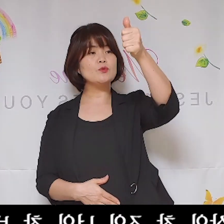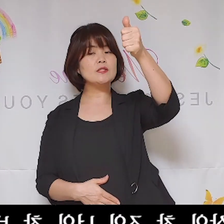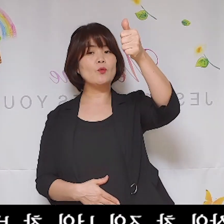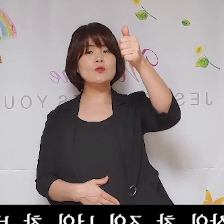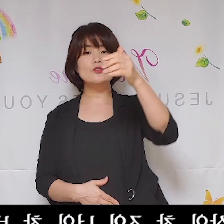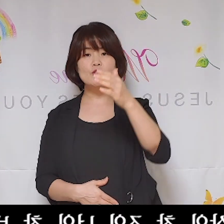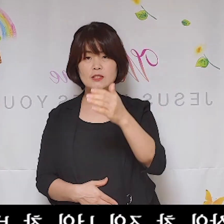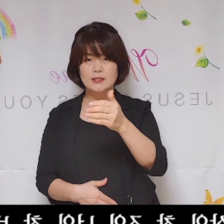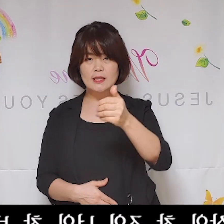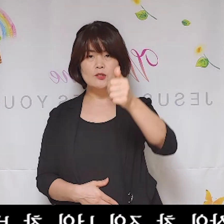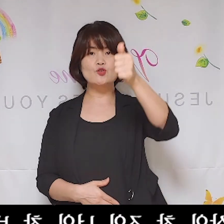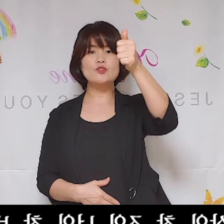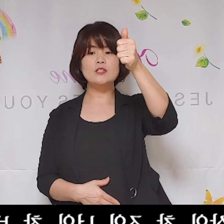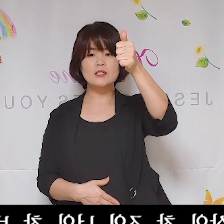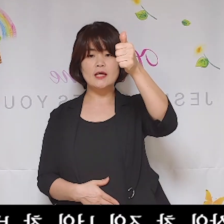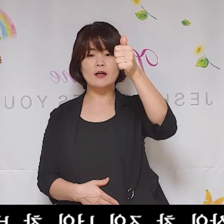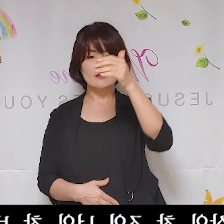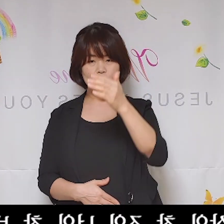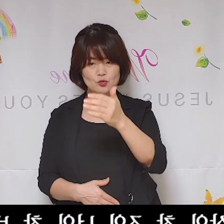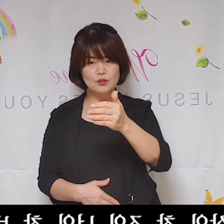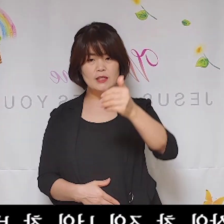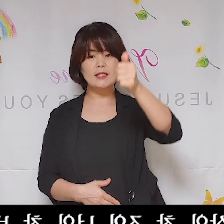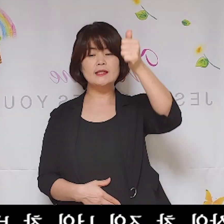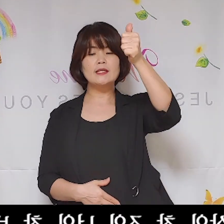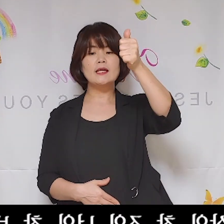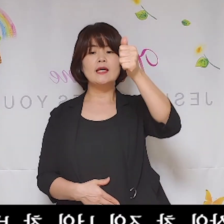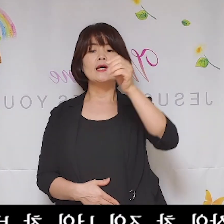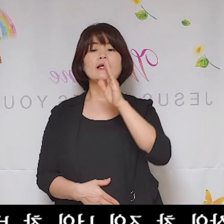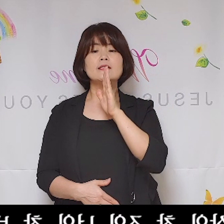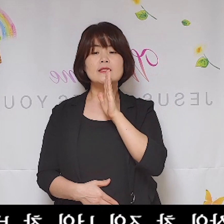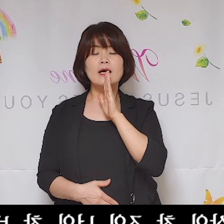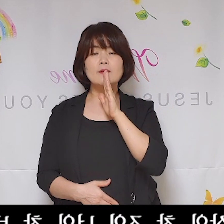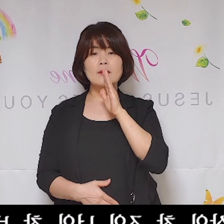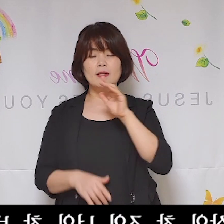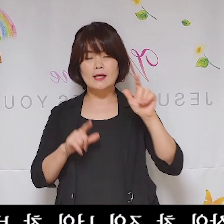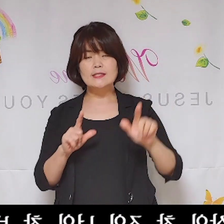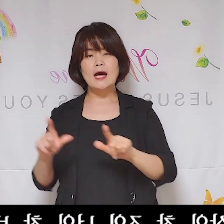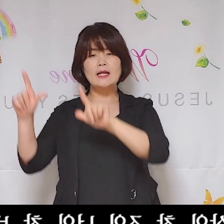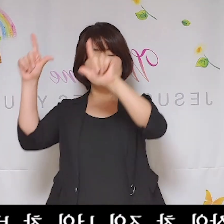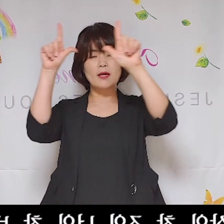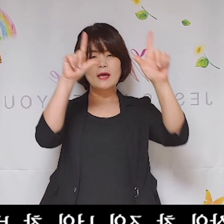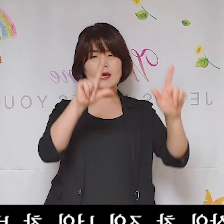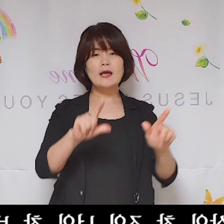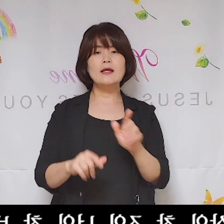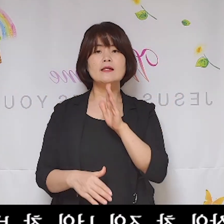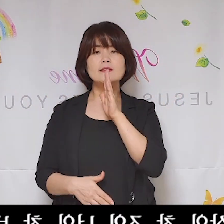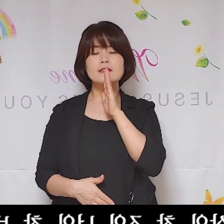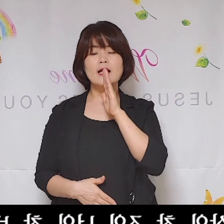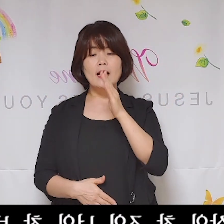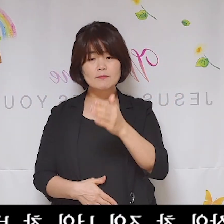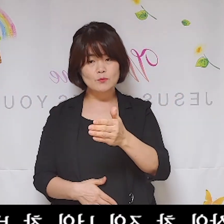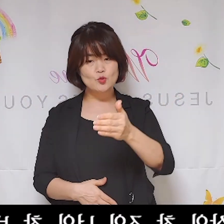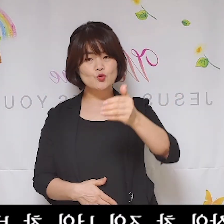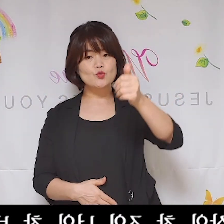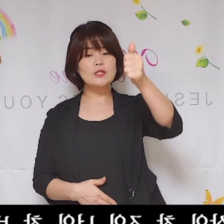위로 올려주시는 게 주인이에요. 주인 그러니까 삶의 참